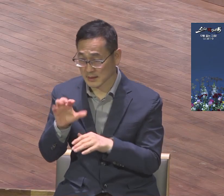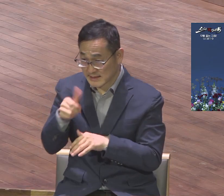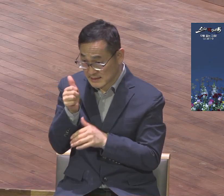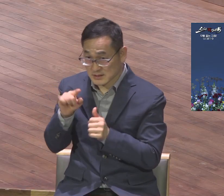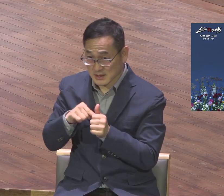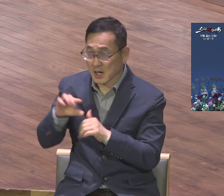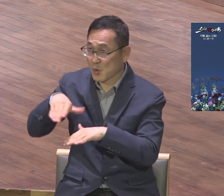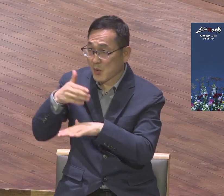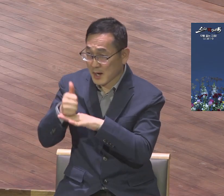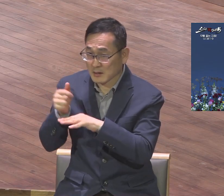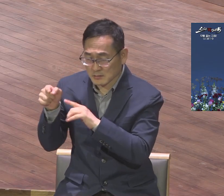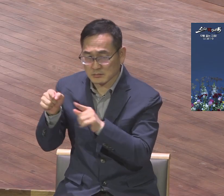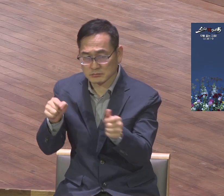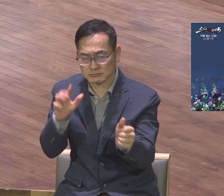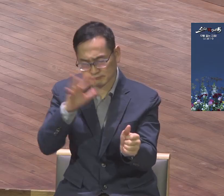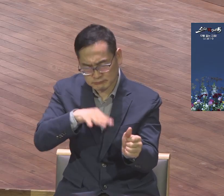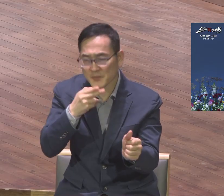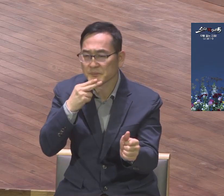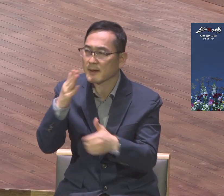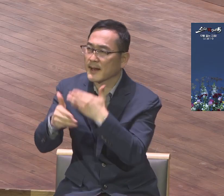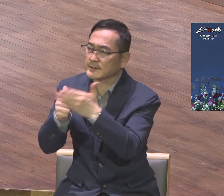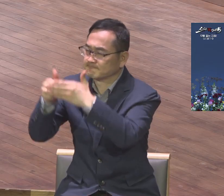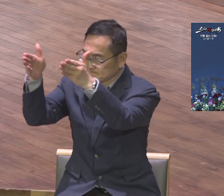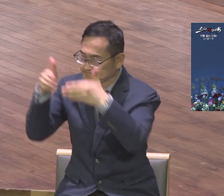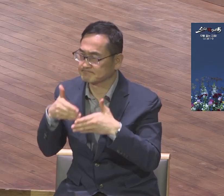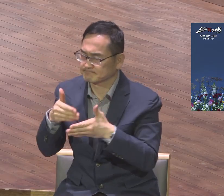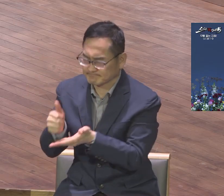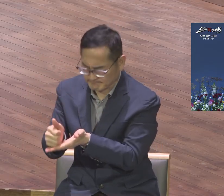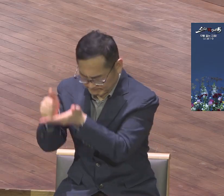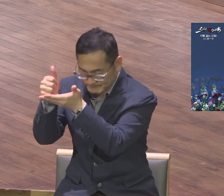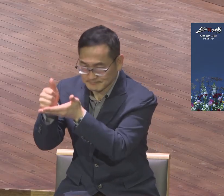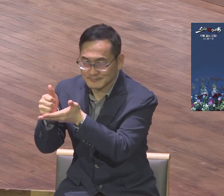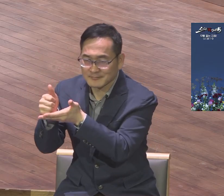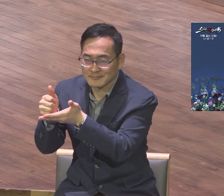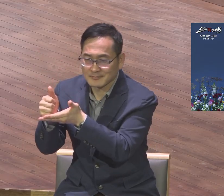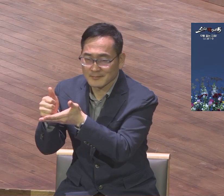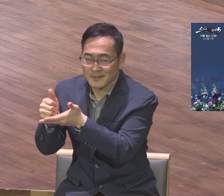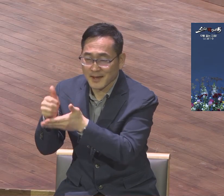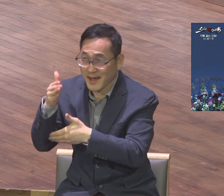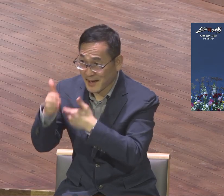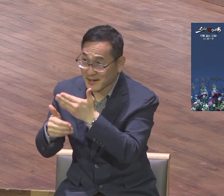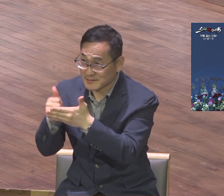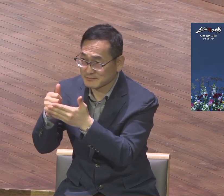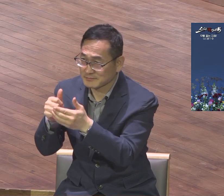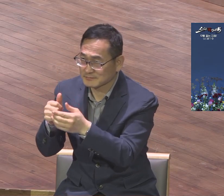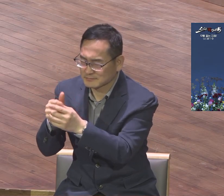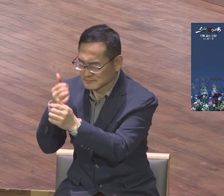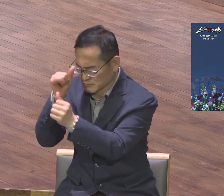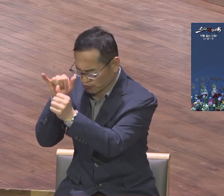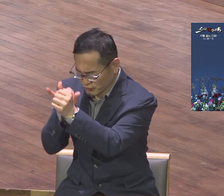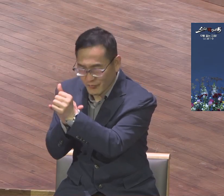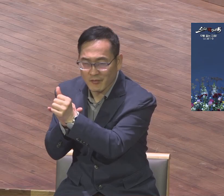올바로 살아보려고 그야말로 큰 개혁을 일으켰던 그런 인물입니다.